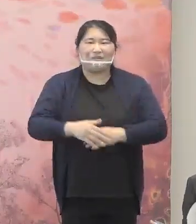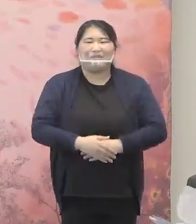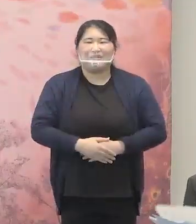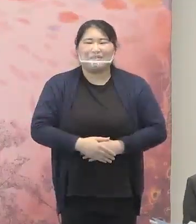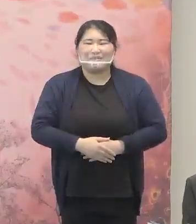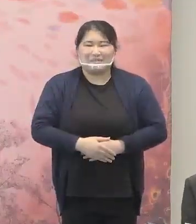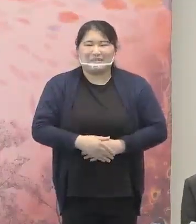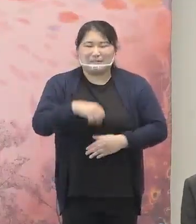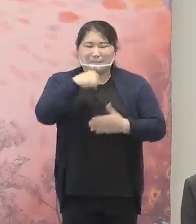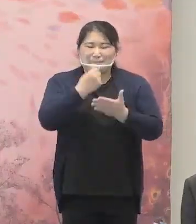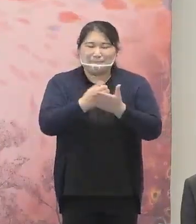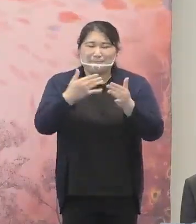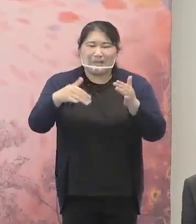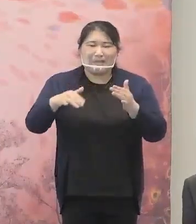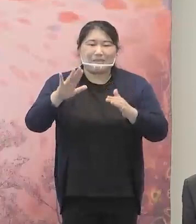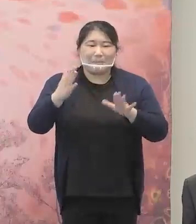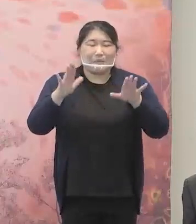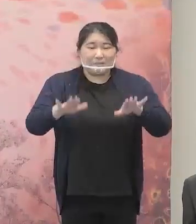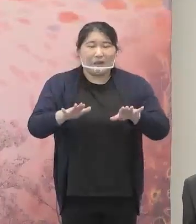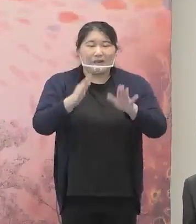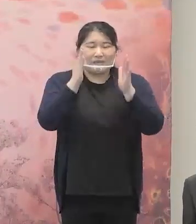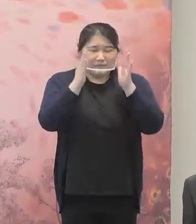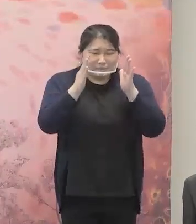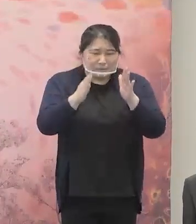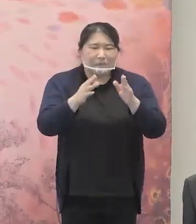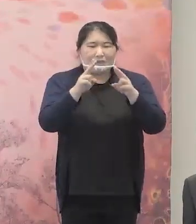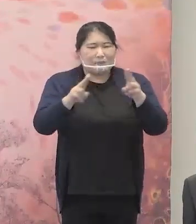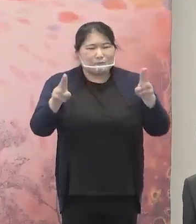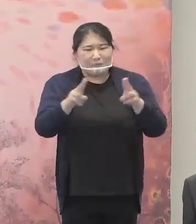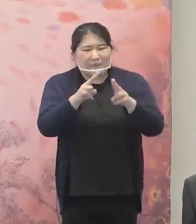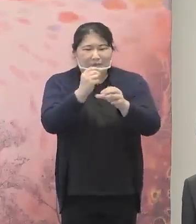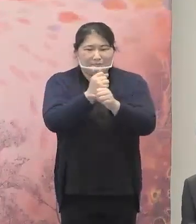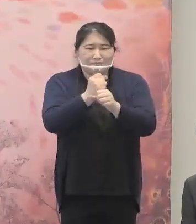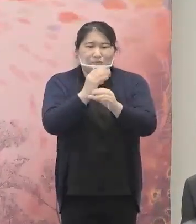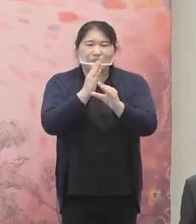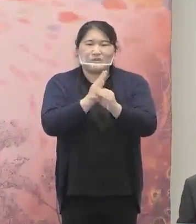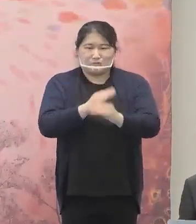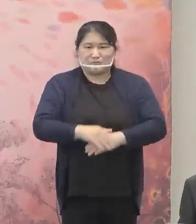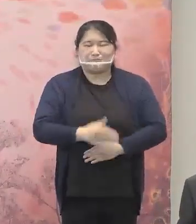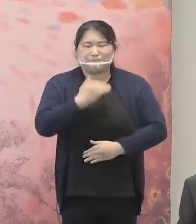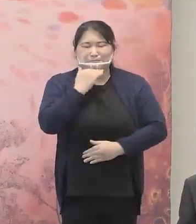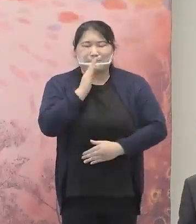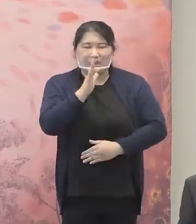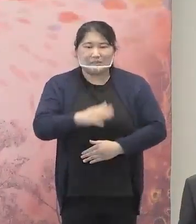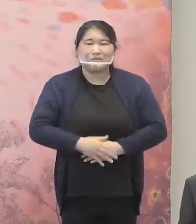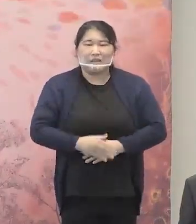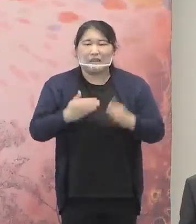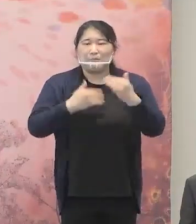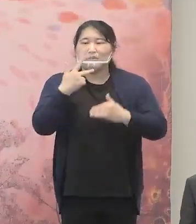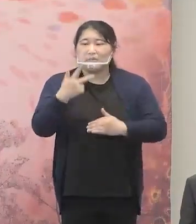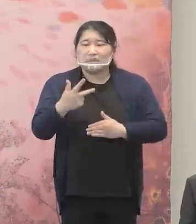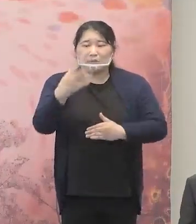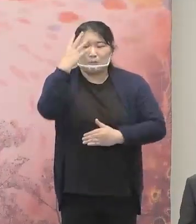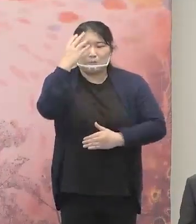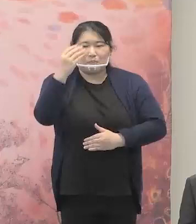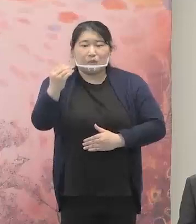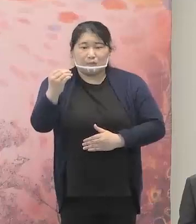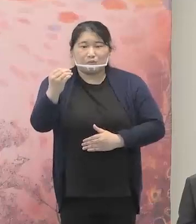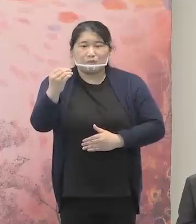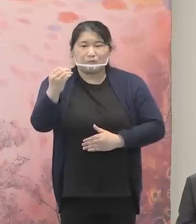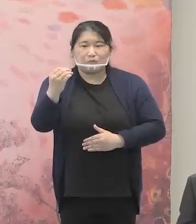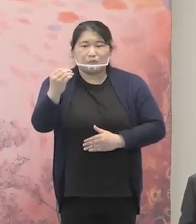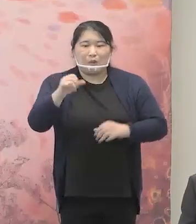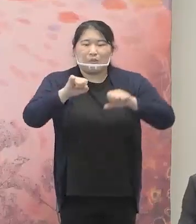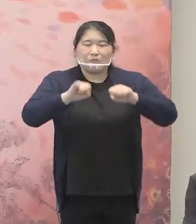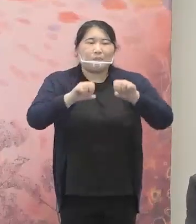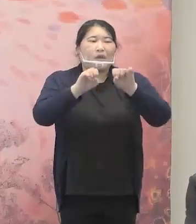が、鋭意作成中ということで、ご期待いただければと思います。青森市の魅力を、ライブ方式、